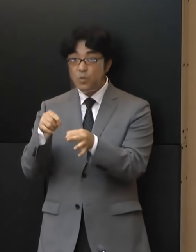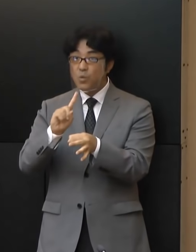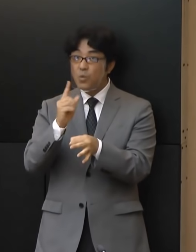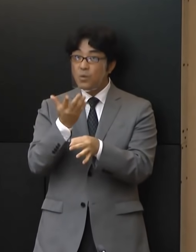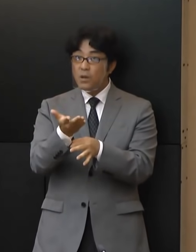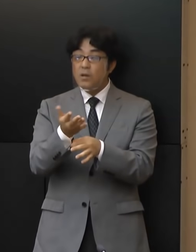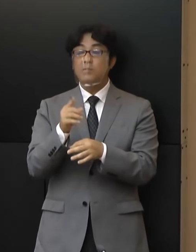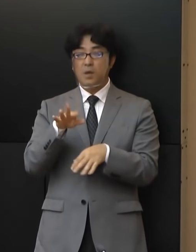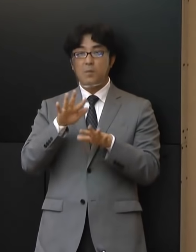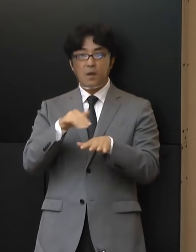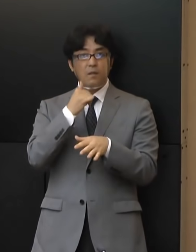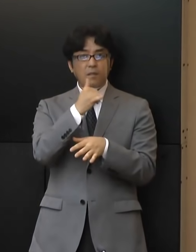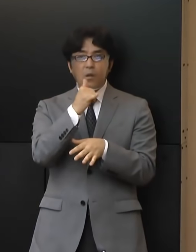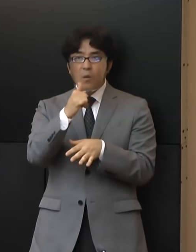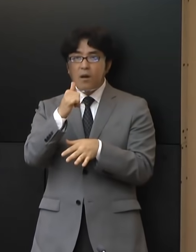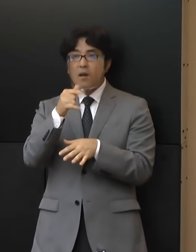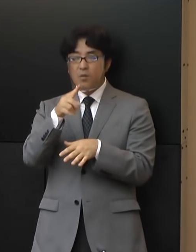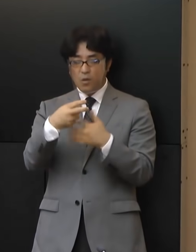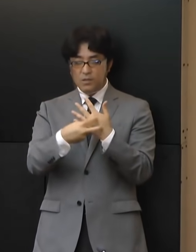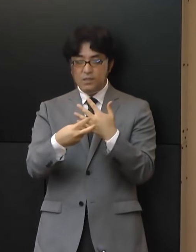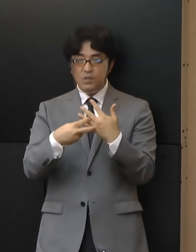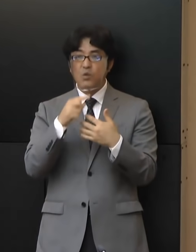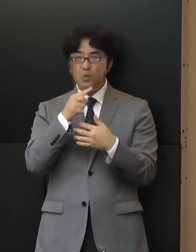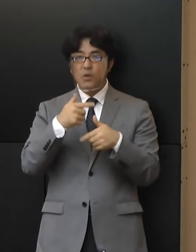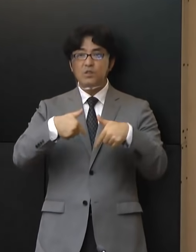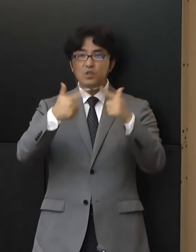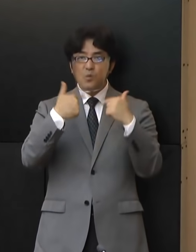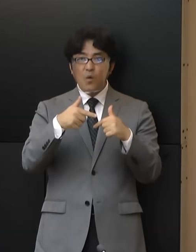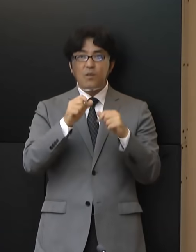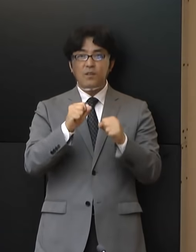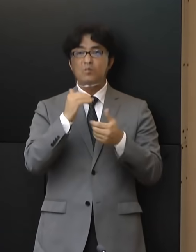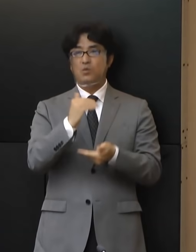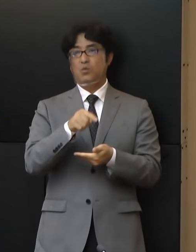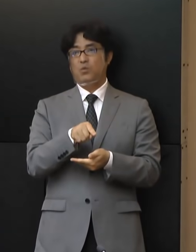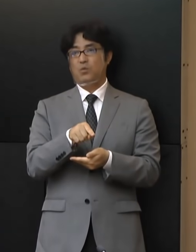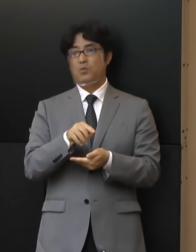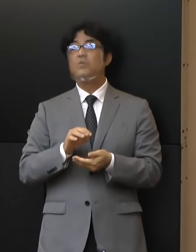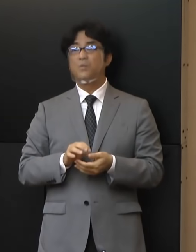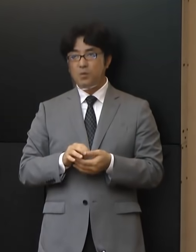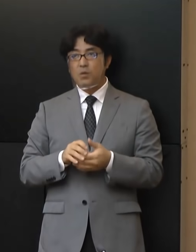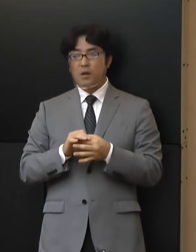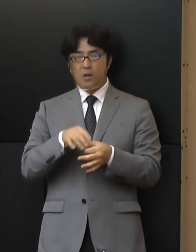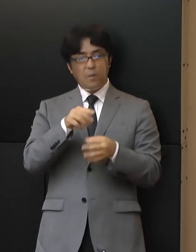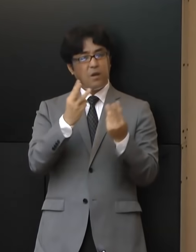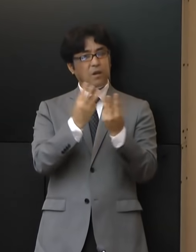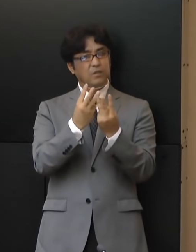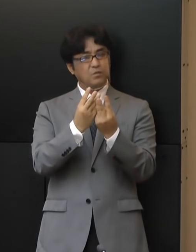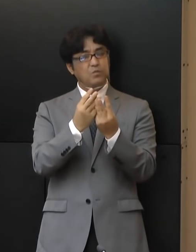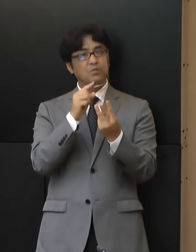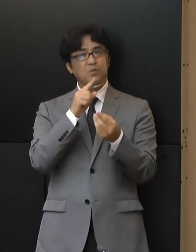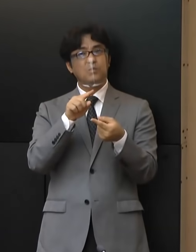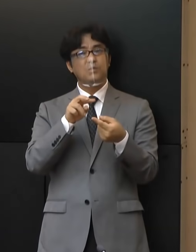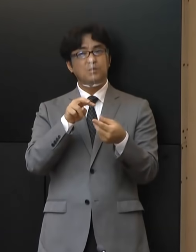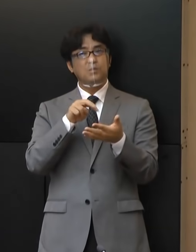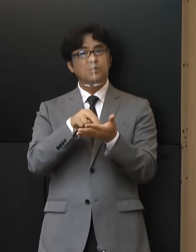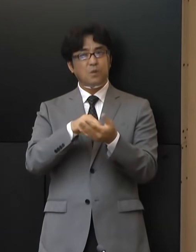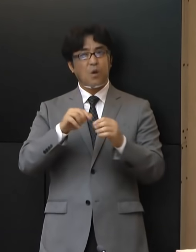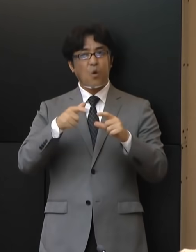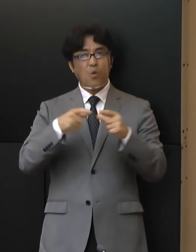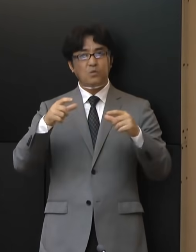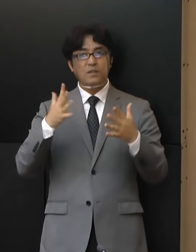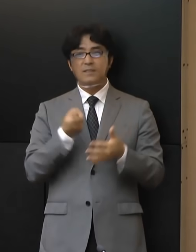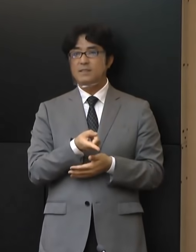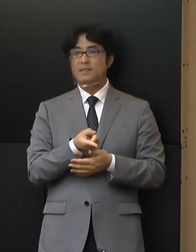新に関しては、もう日常診療の中でも行われていたことですので、それほど多くはないんですけども、慣れてはいます。です